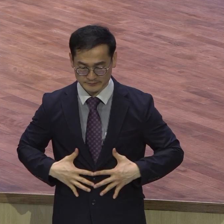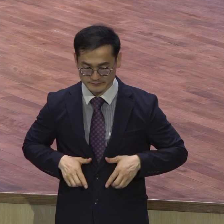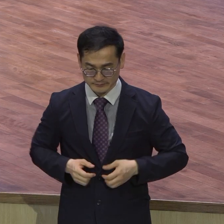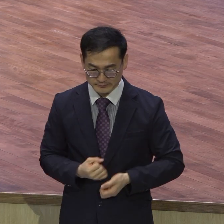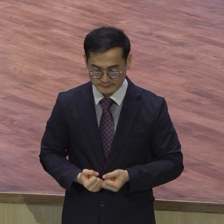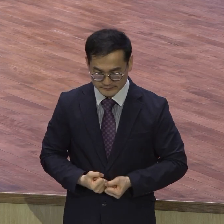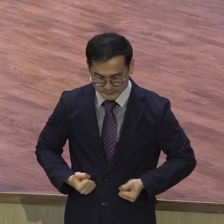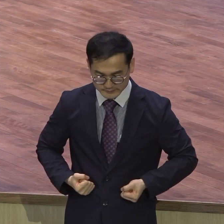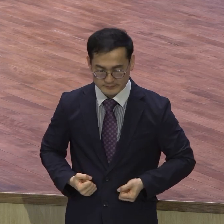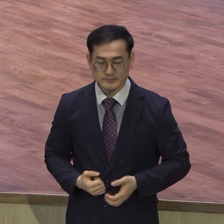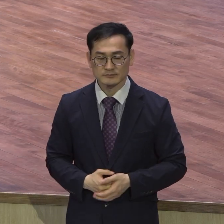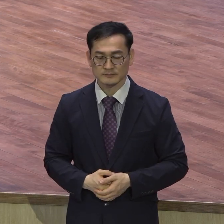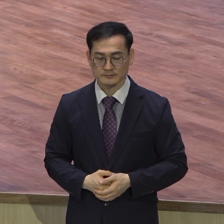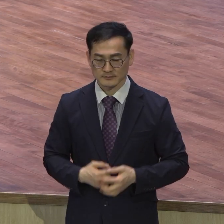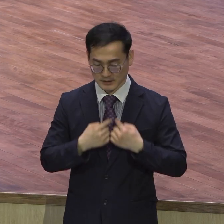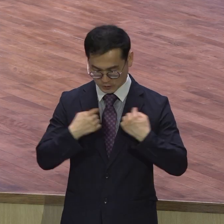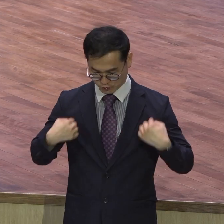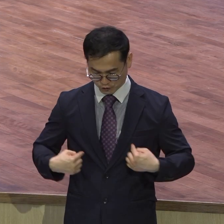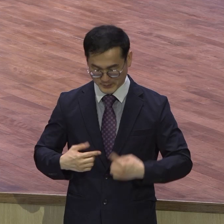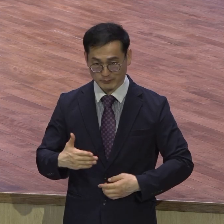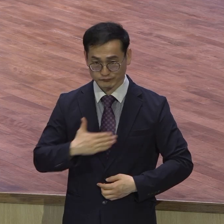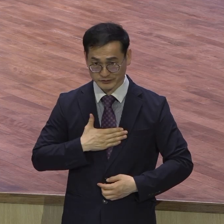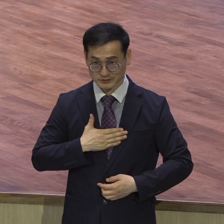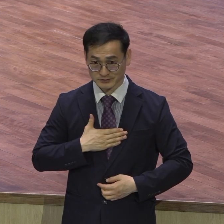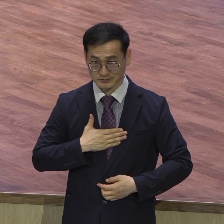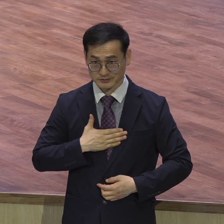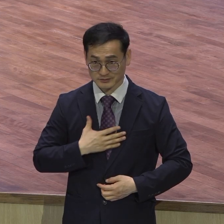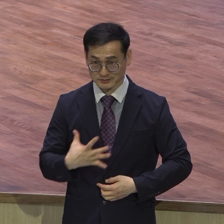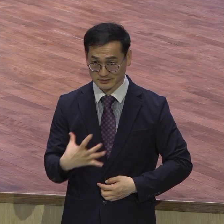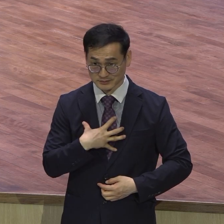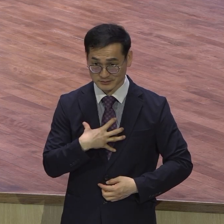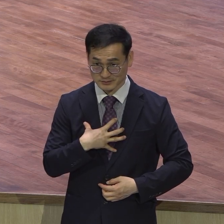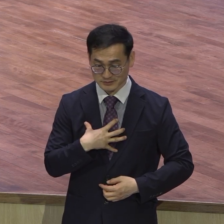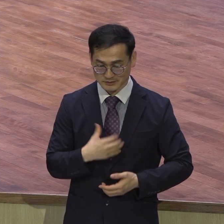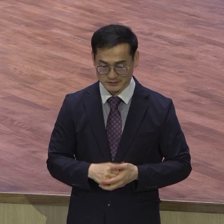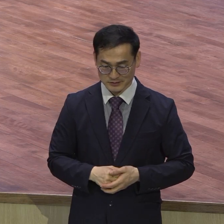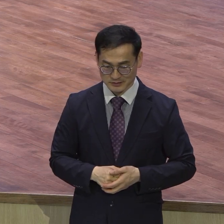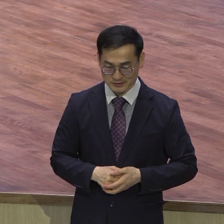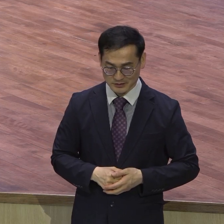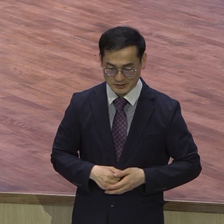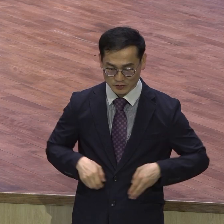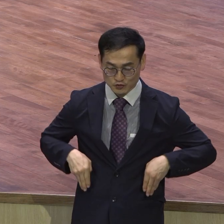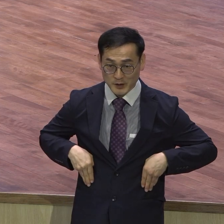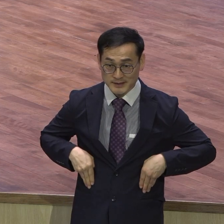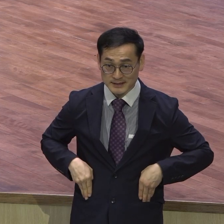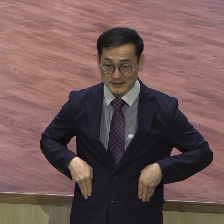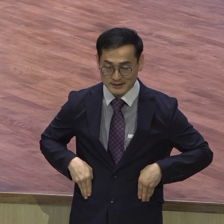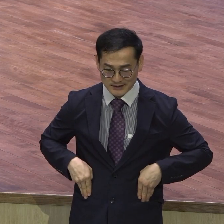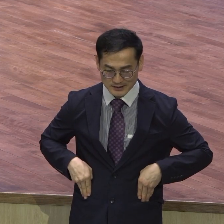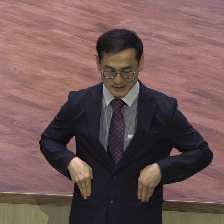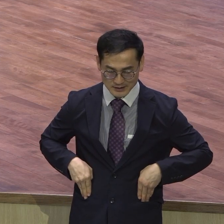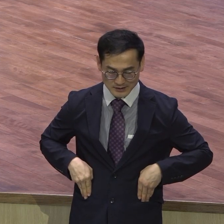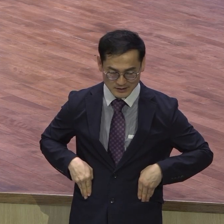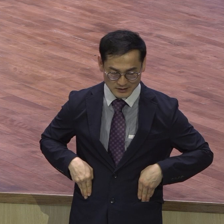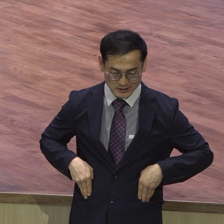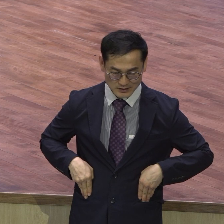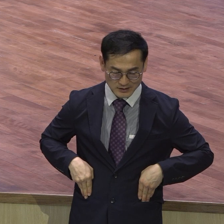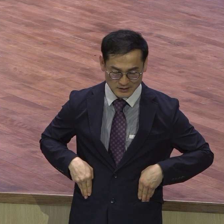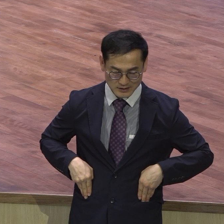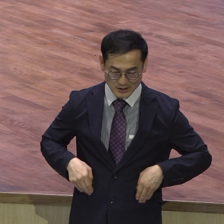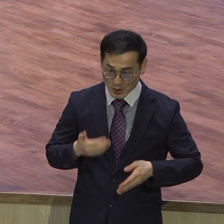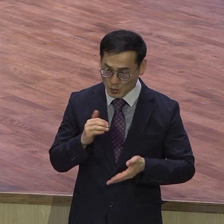애봇 앞에 흉배를 붙였습니다. 그 다음에 주머니를 두어가지고 우림과 둠림이라는 두